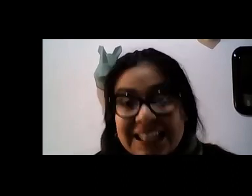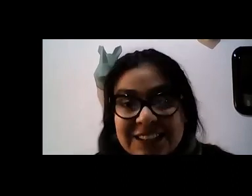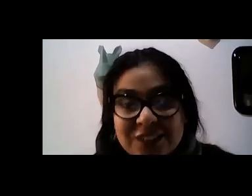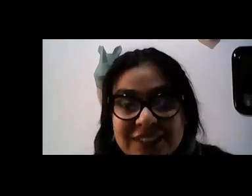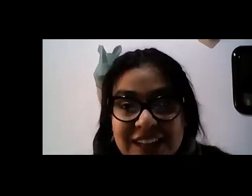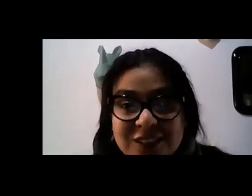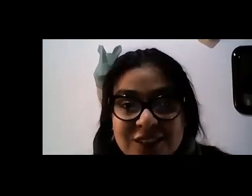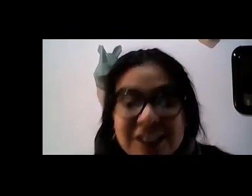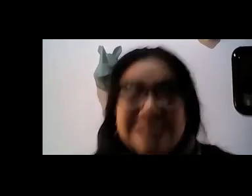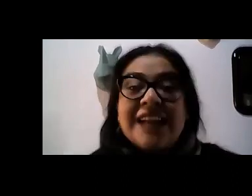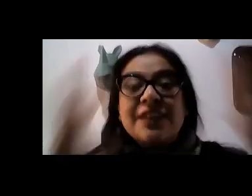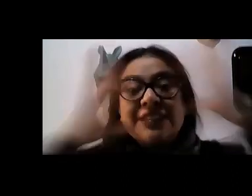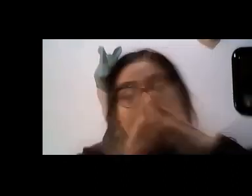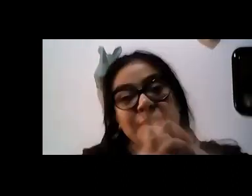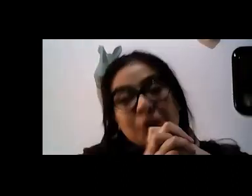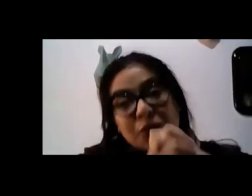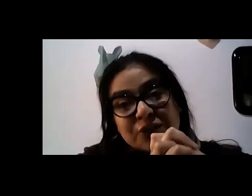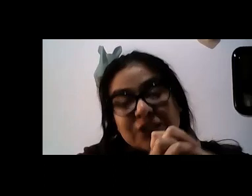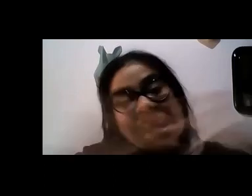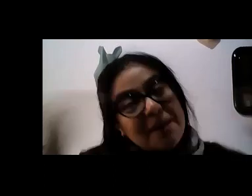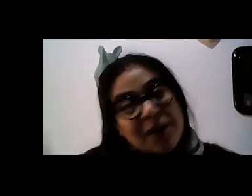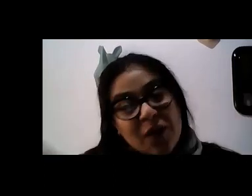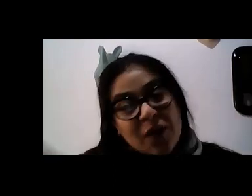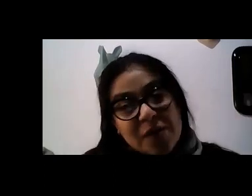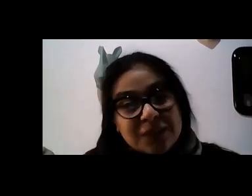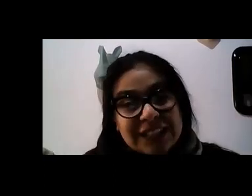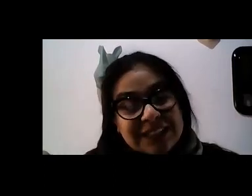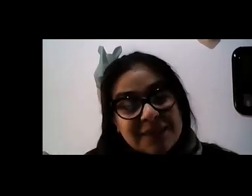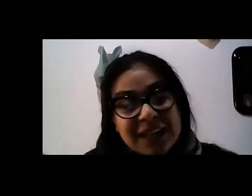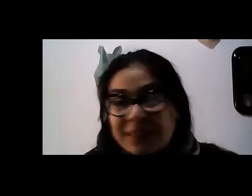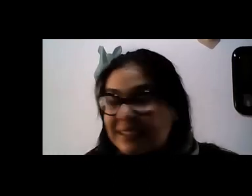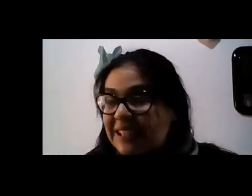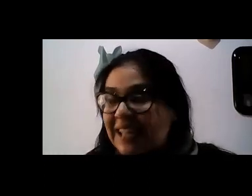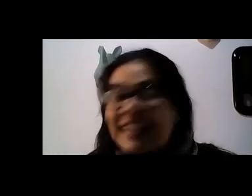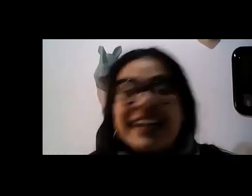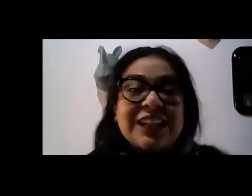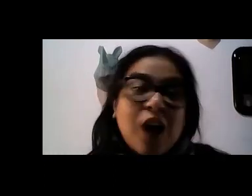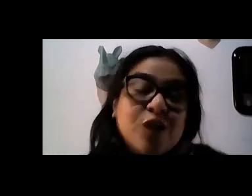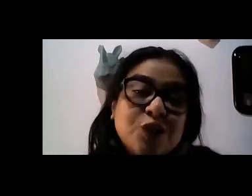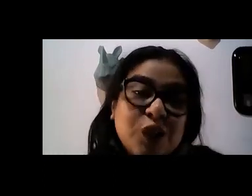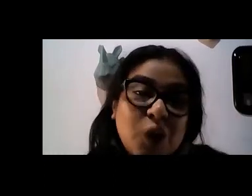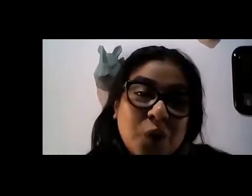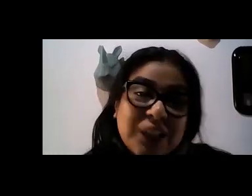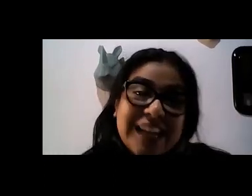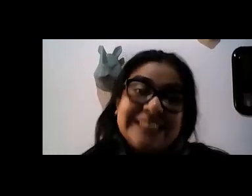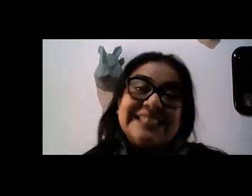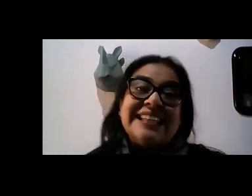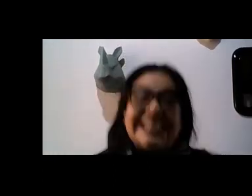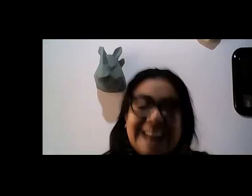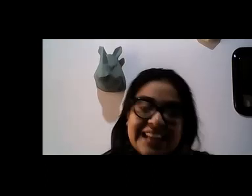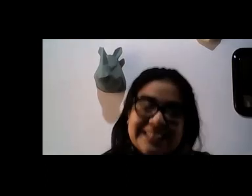en este contexto ya no estábamos juntos y de la mano con la comunidad de manera presencial, y el reto era construir